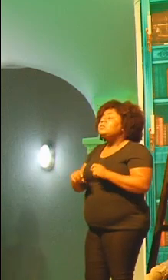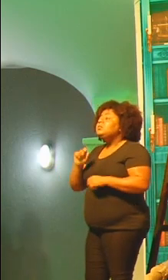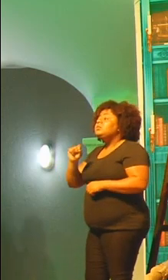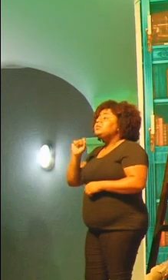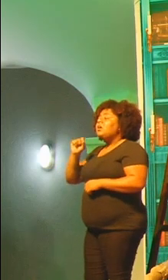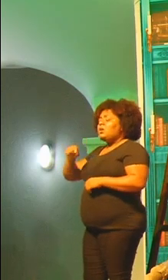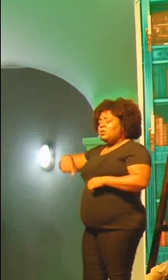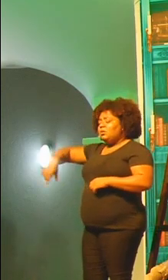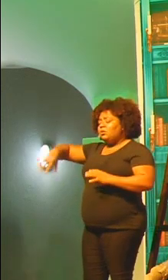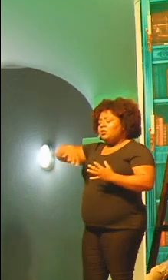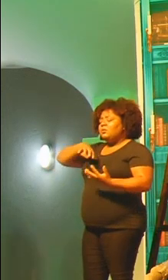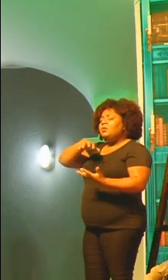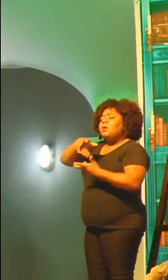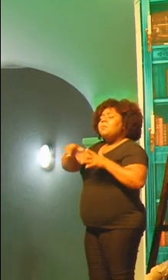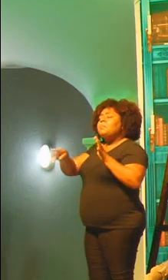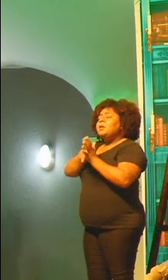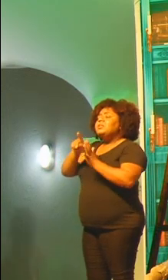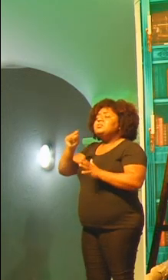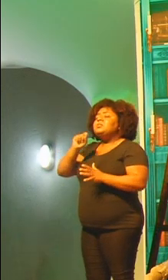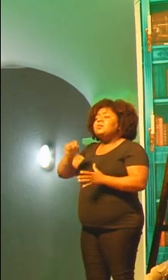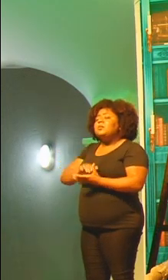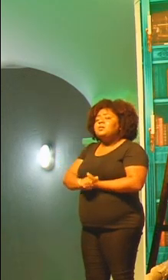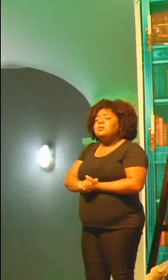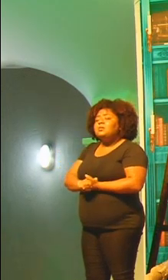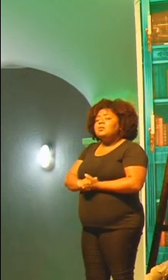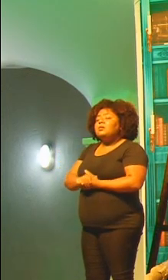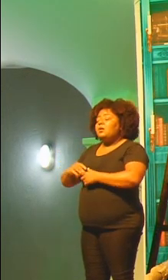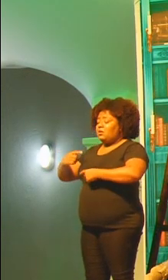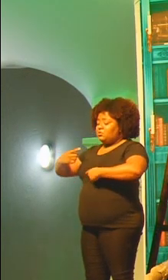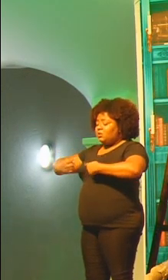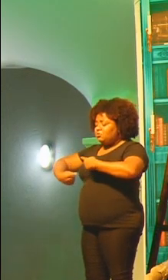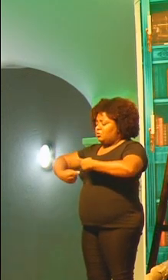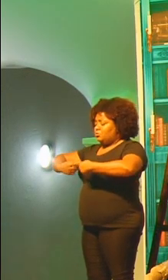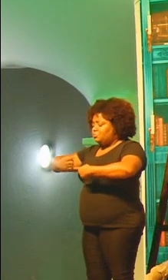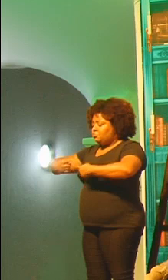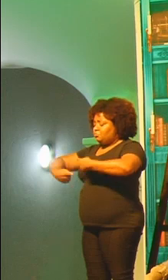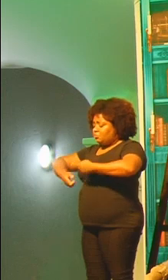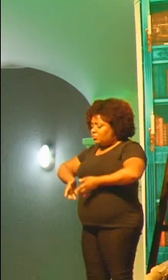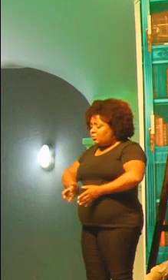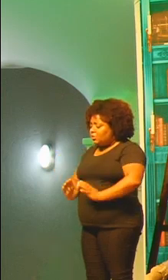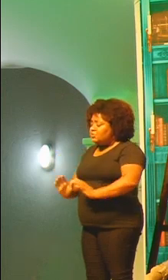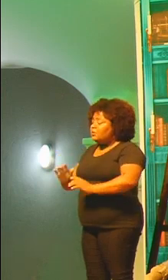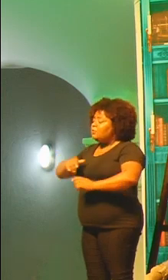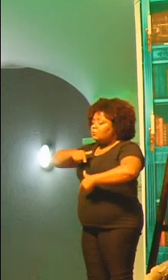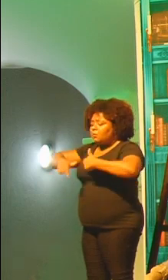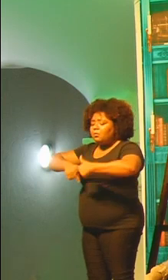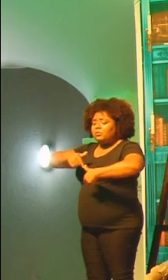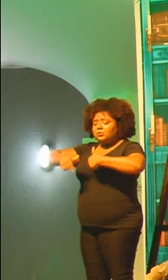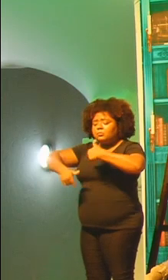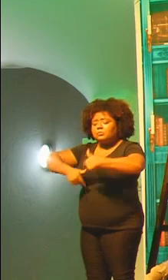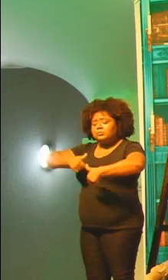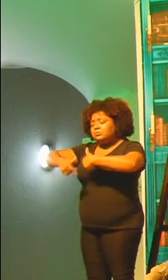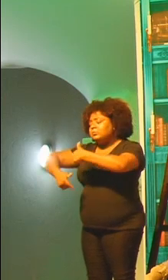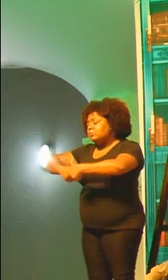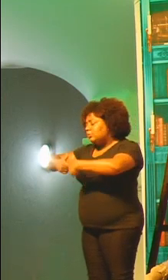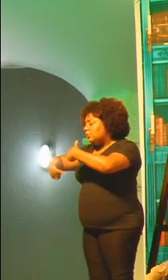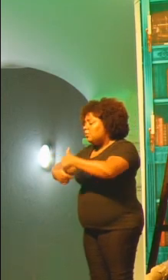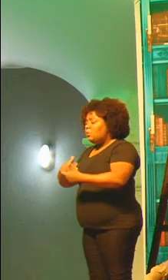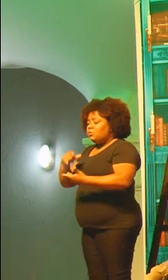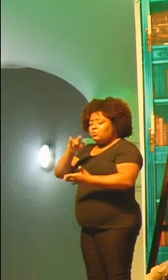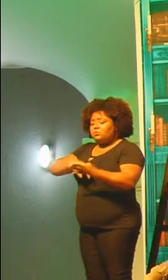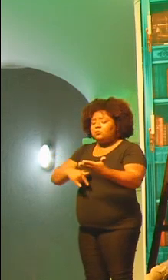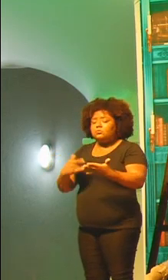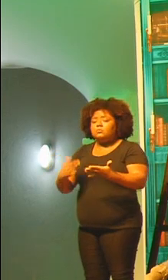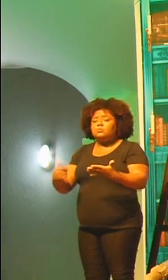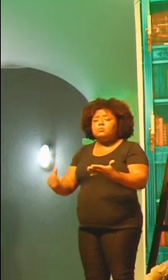essa terra que essas pessoas, gerações vão nascendo e vão trabalhando nela sem ter o domínio, sem ter o documento,